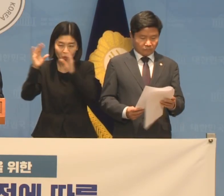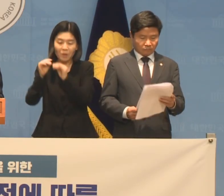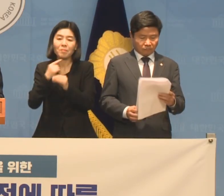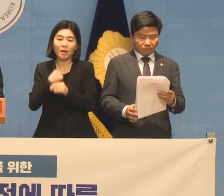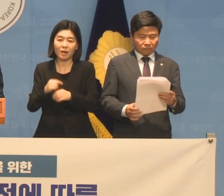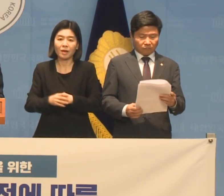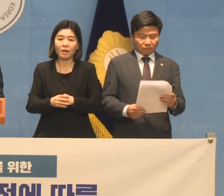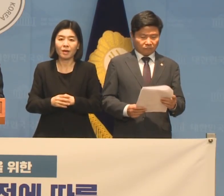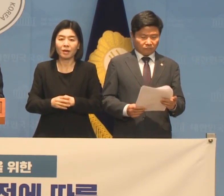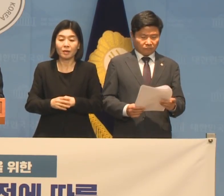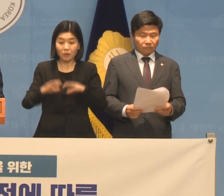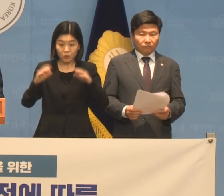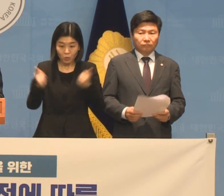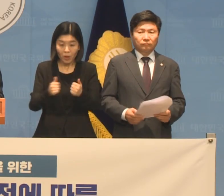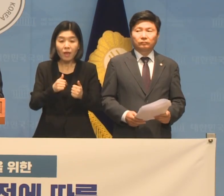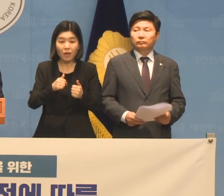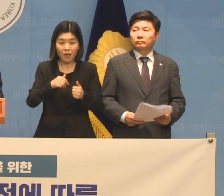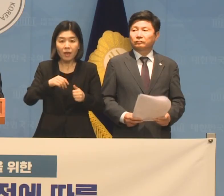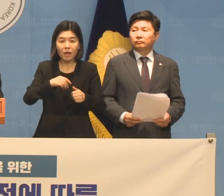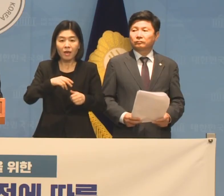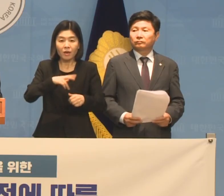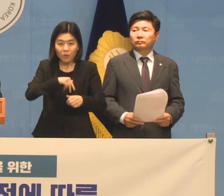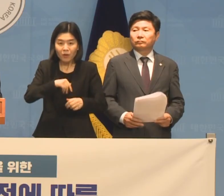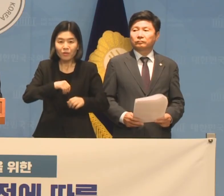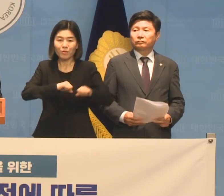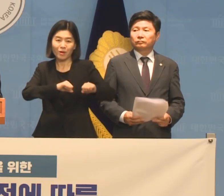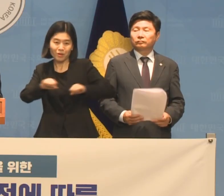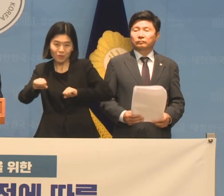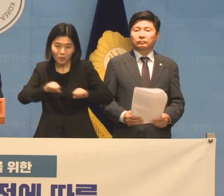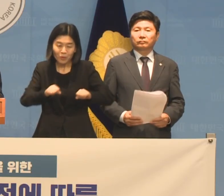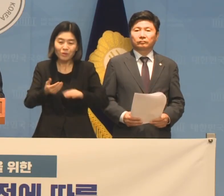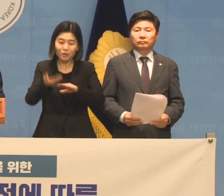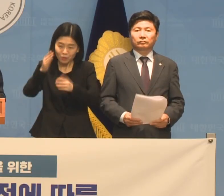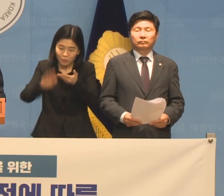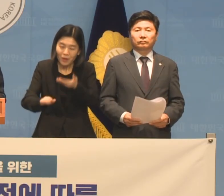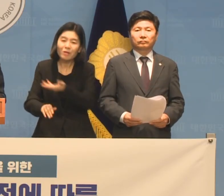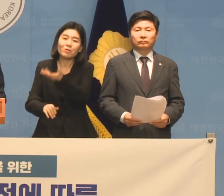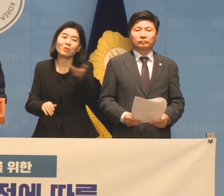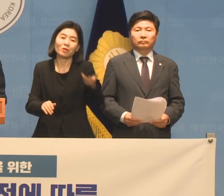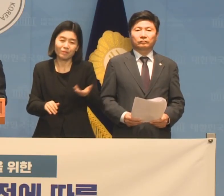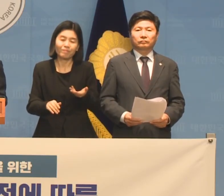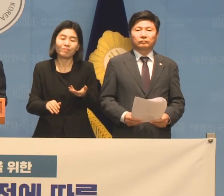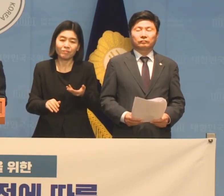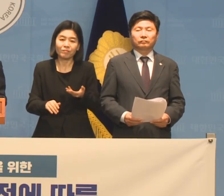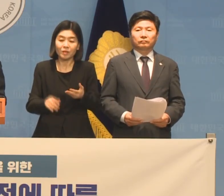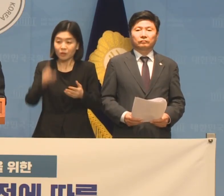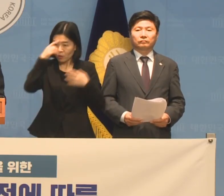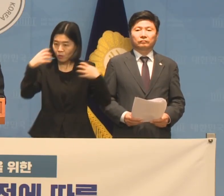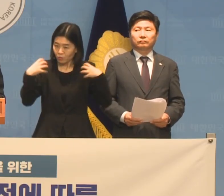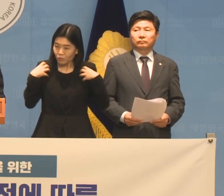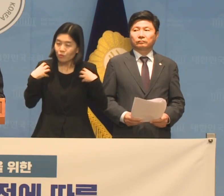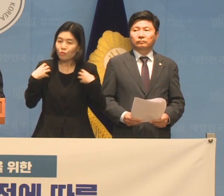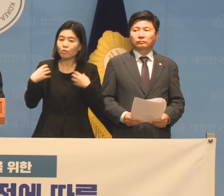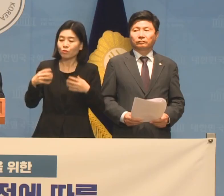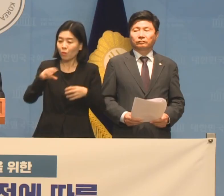국회에서 함께 의정활동을 하고 계신 선배 동료 의원님들 그리고 각 정부 부처의 관계자 여러분께도